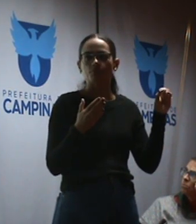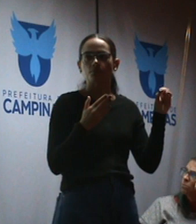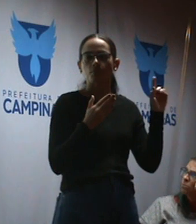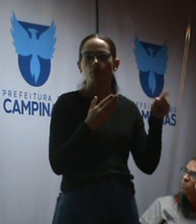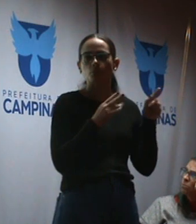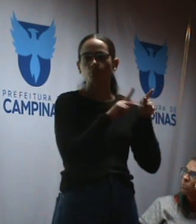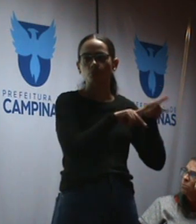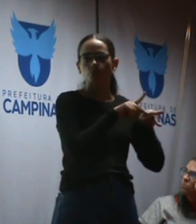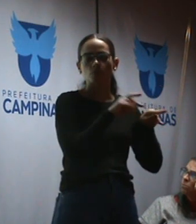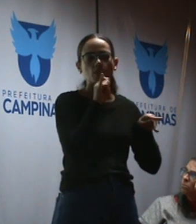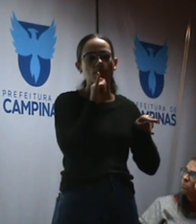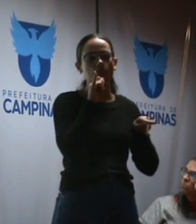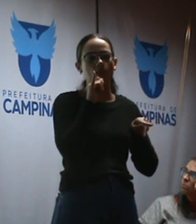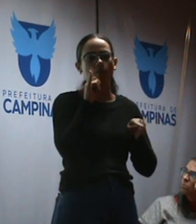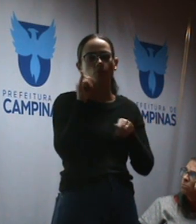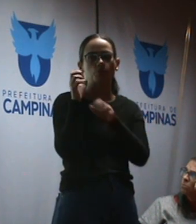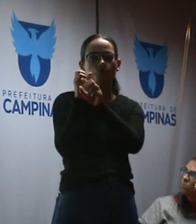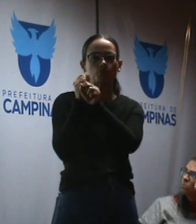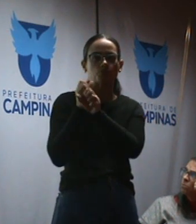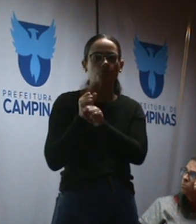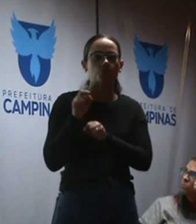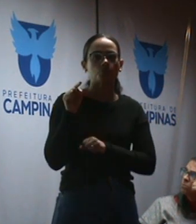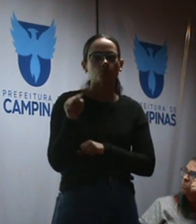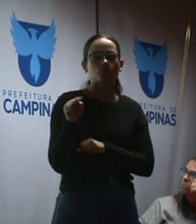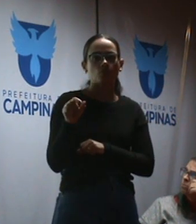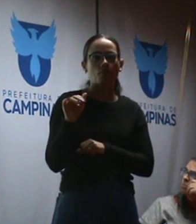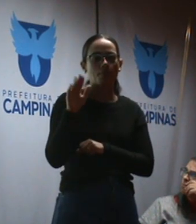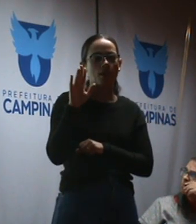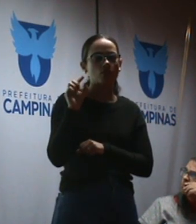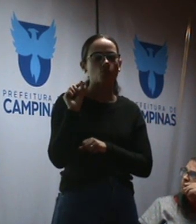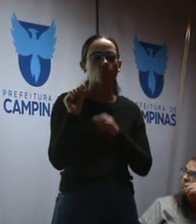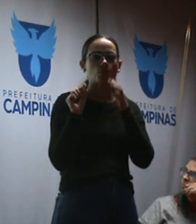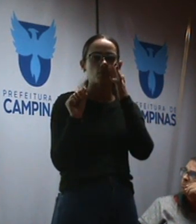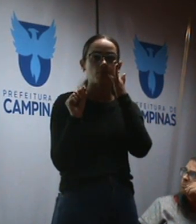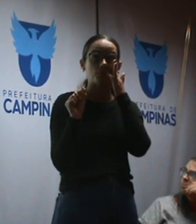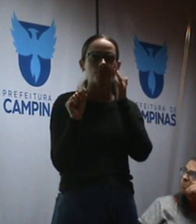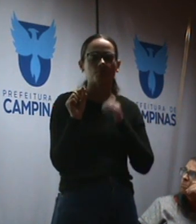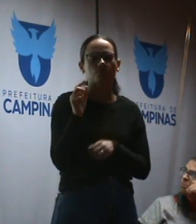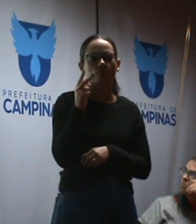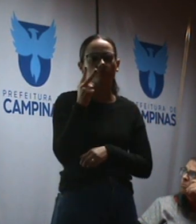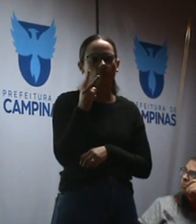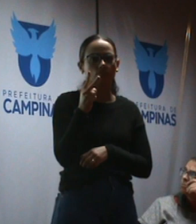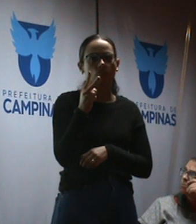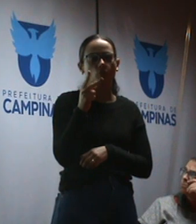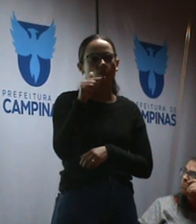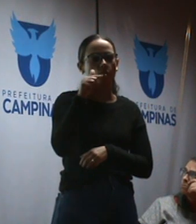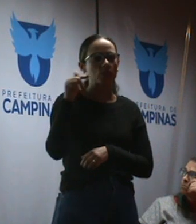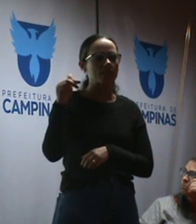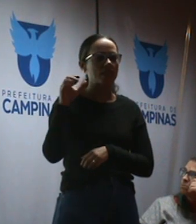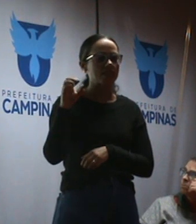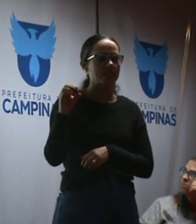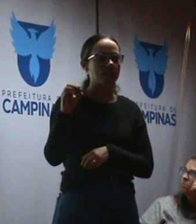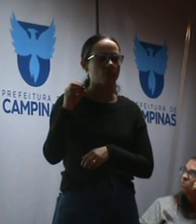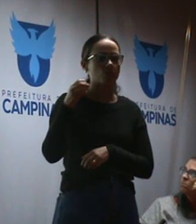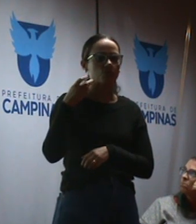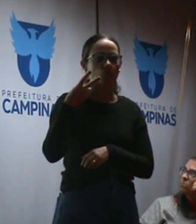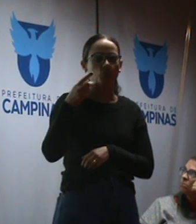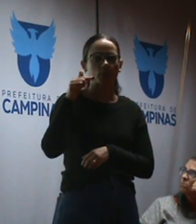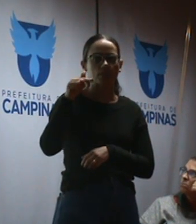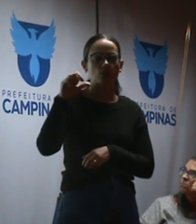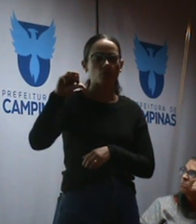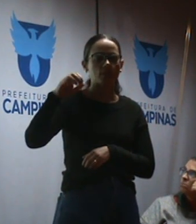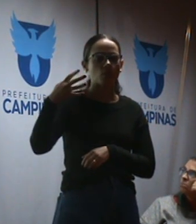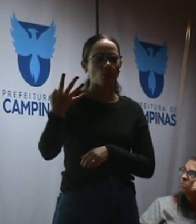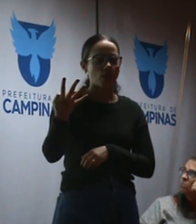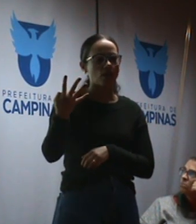satélite IRIS-1 hoje, com a incidência mais alta do município, ela está em torno de 2.700, 2.694 casos